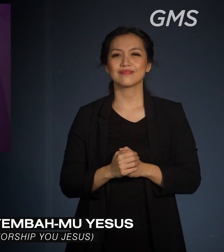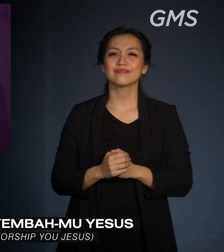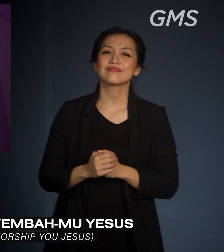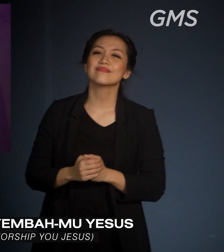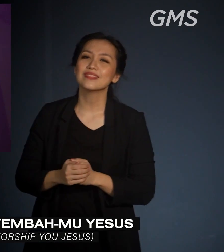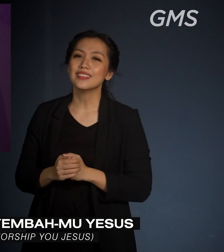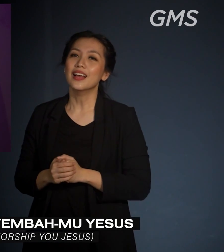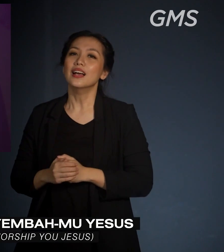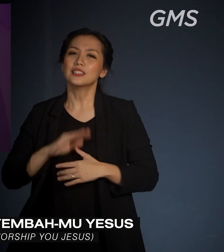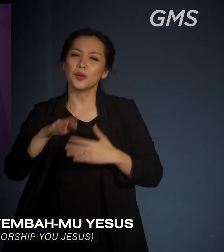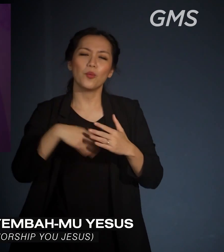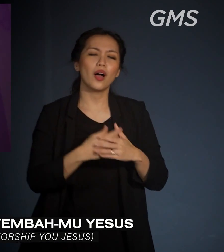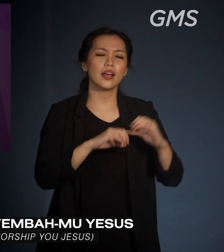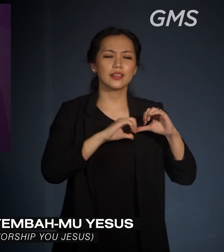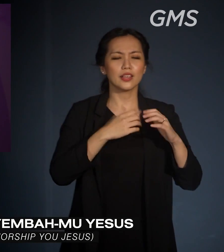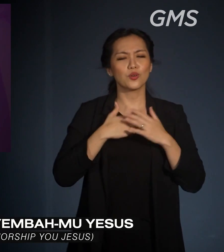hatiku